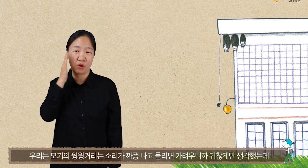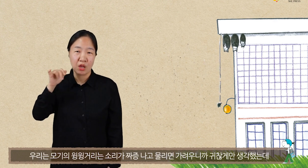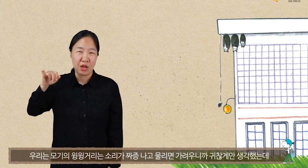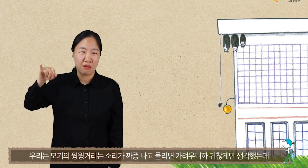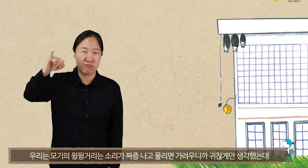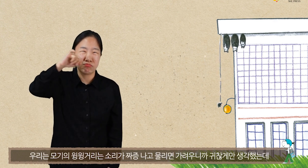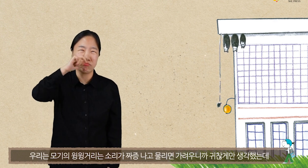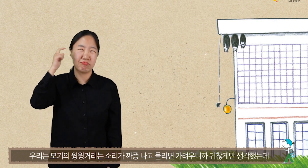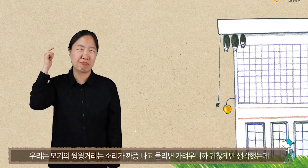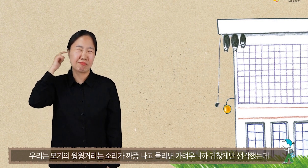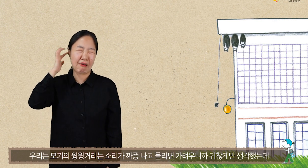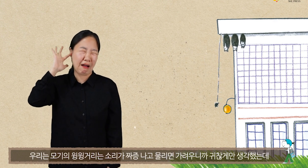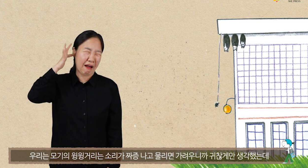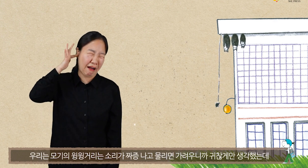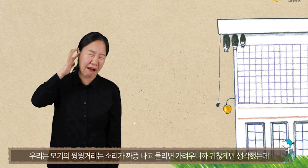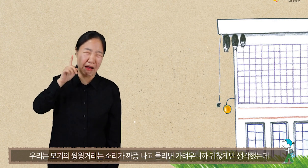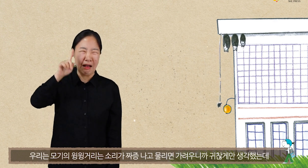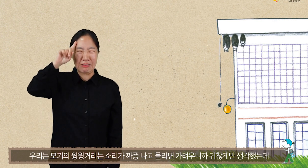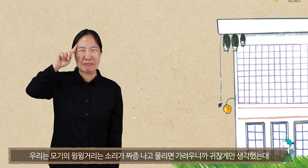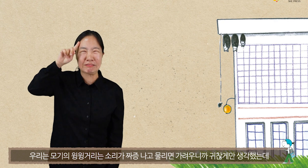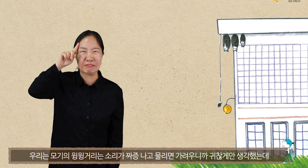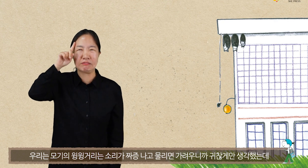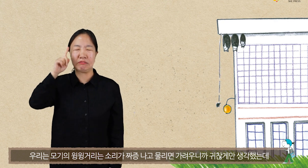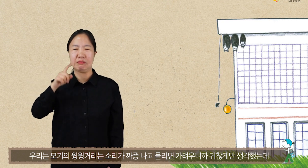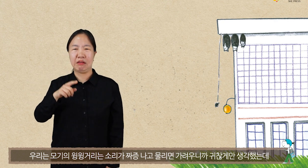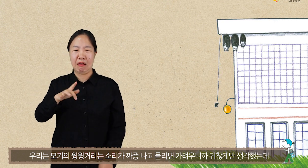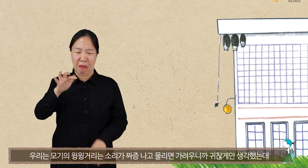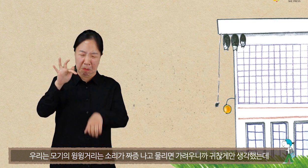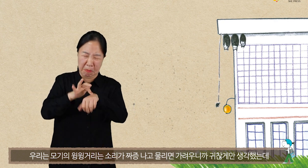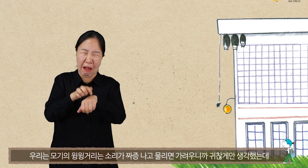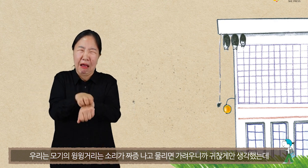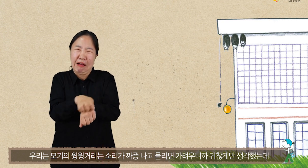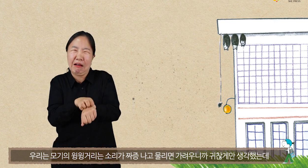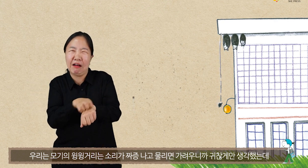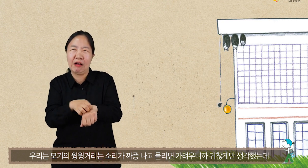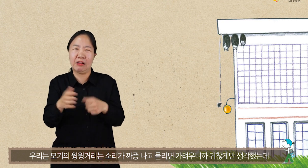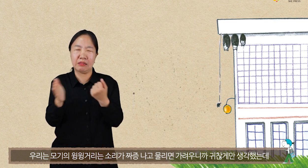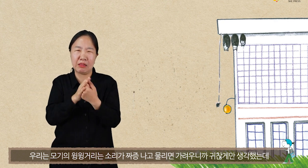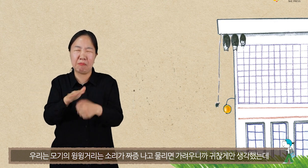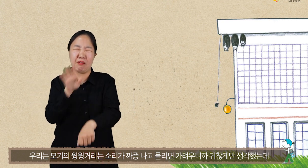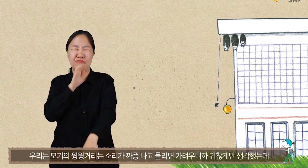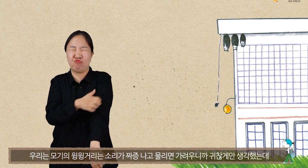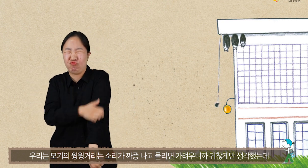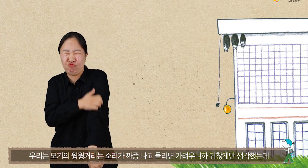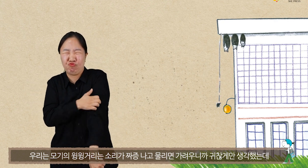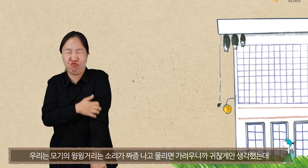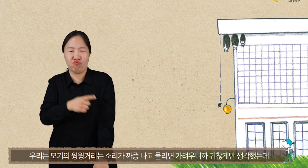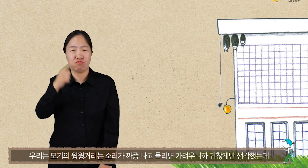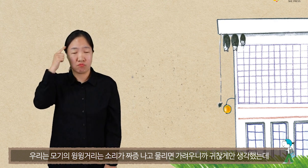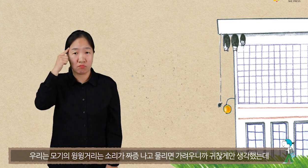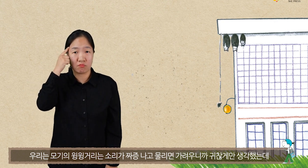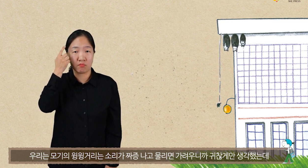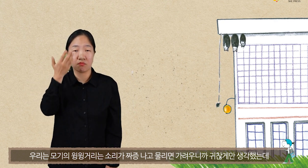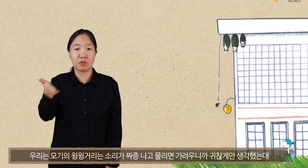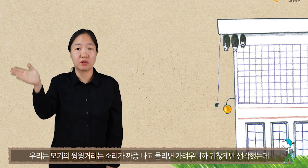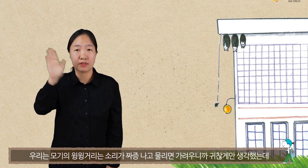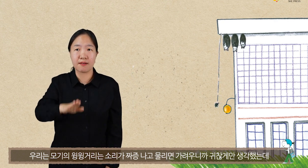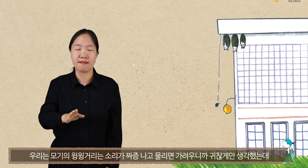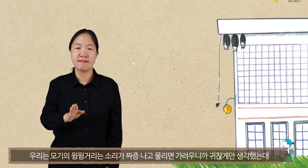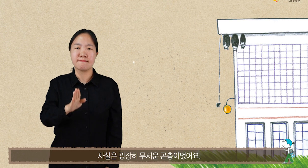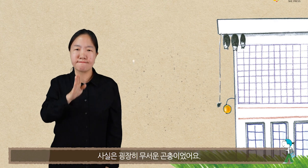우리는 모기의 윙윙거리는 소리가 짜증나고 물리면 가려우니까 귀찮게만 생각했는데